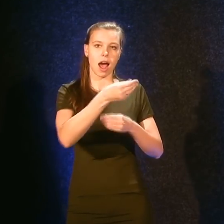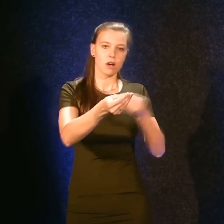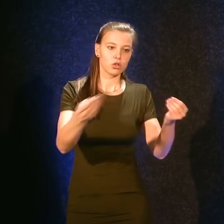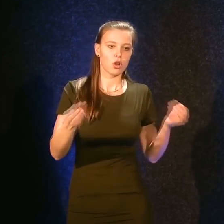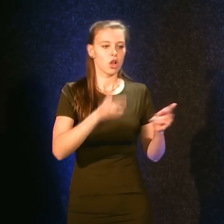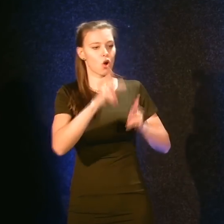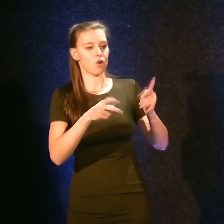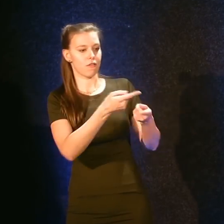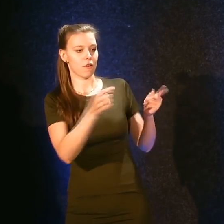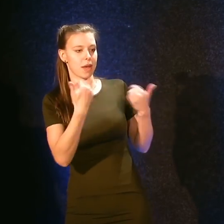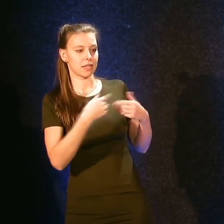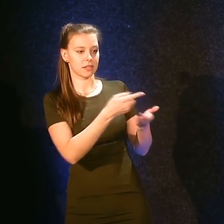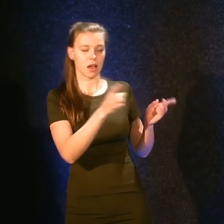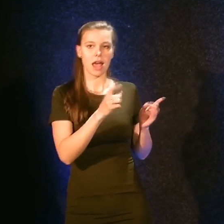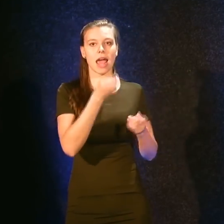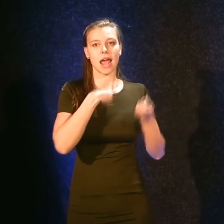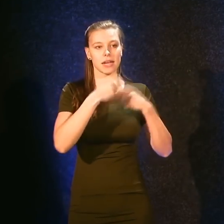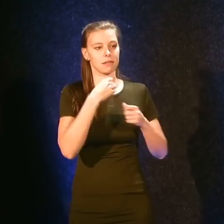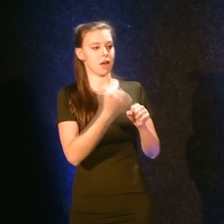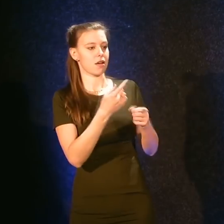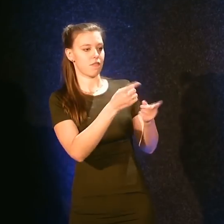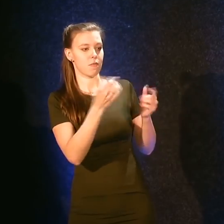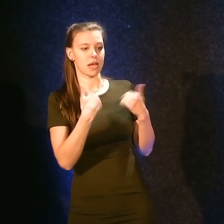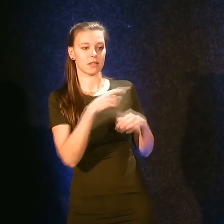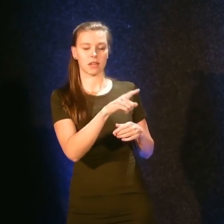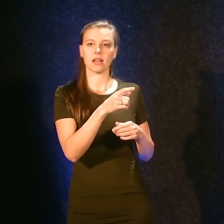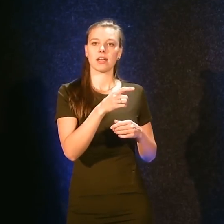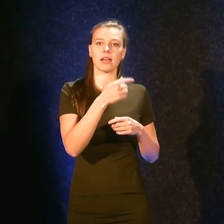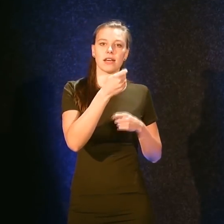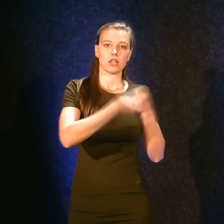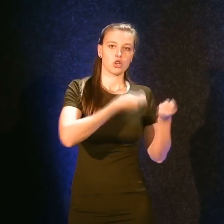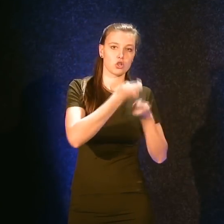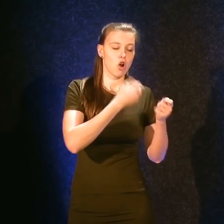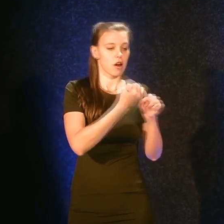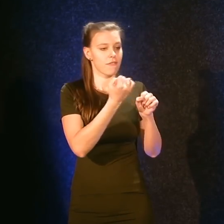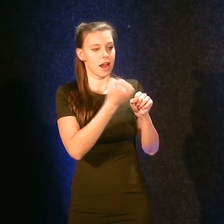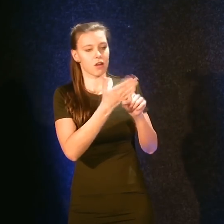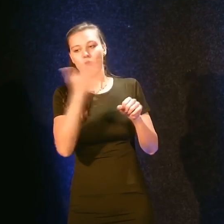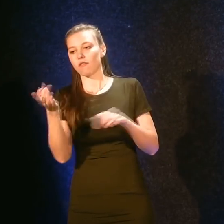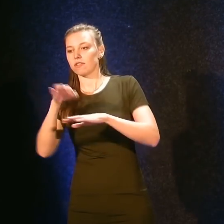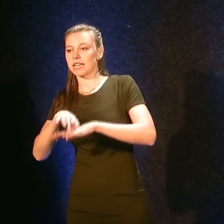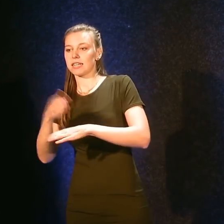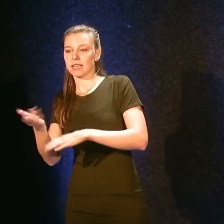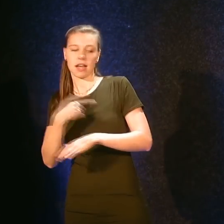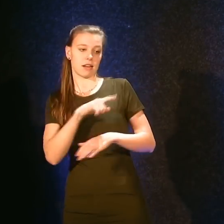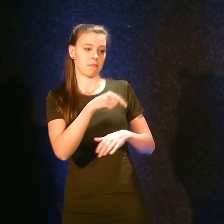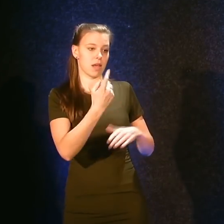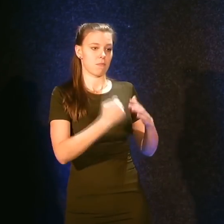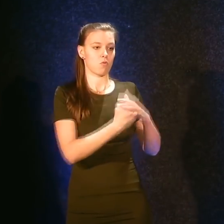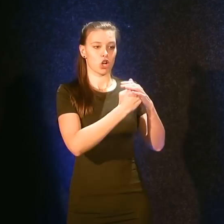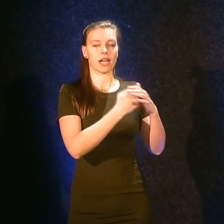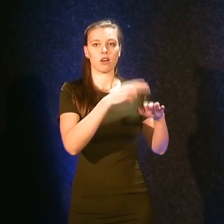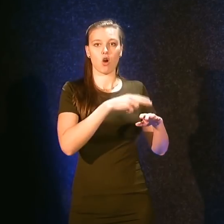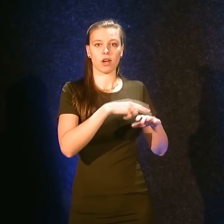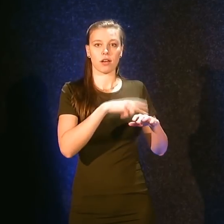kook voor hen, maak eten voor hen. Of ze nu ziek zijn of in de zorg werken en een extra bemoediging nodig kunnen hebben.